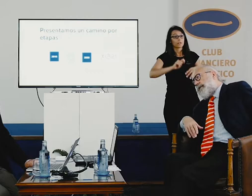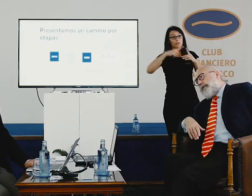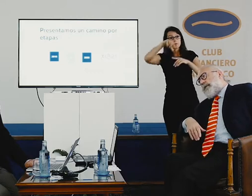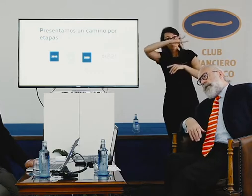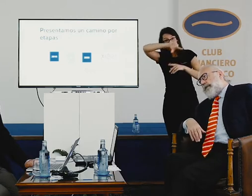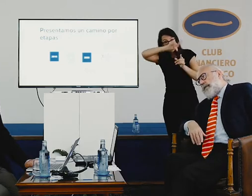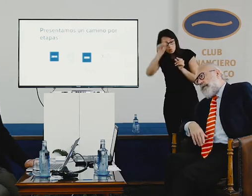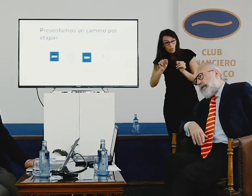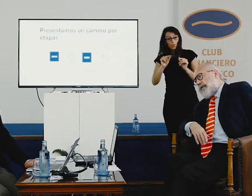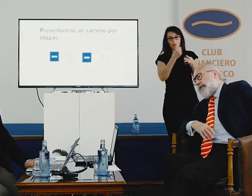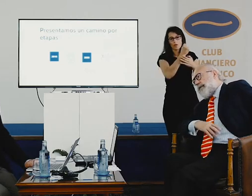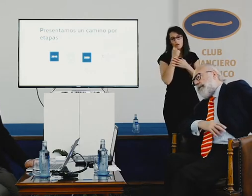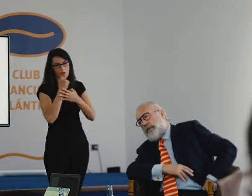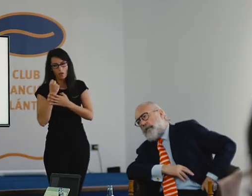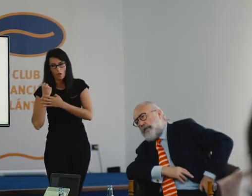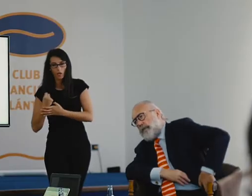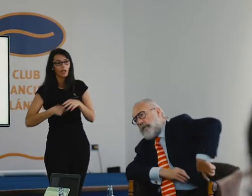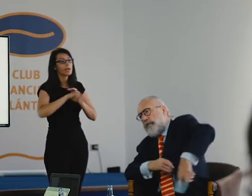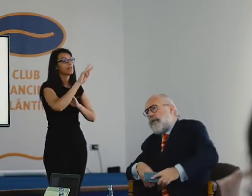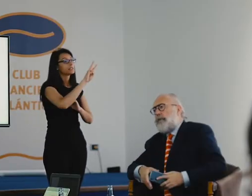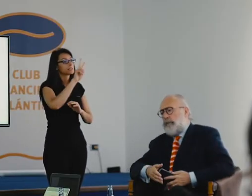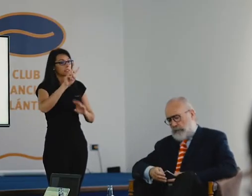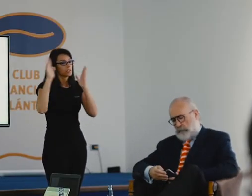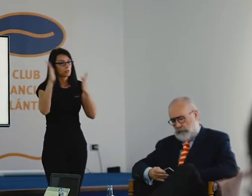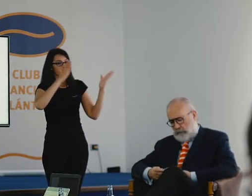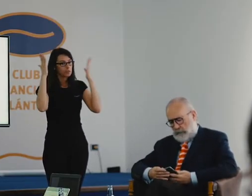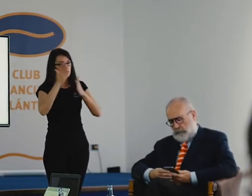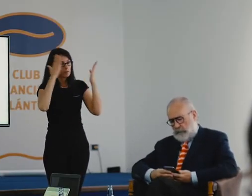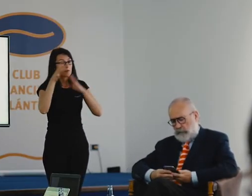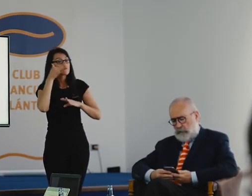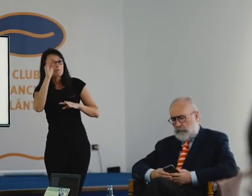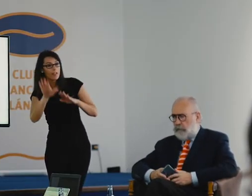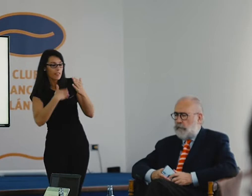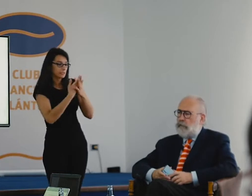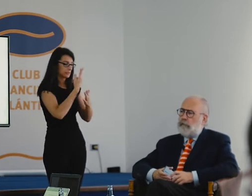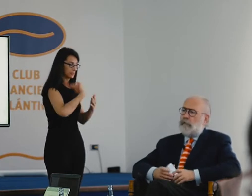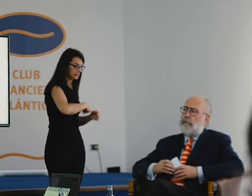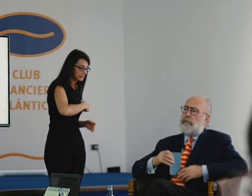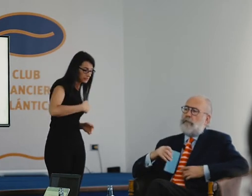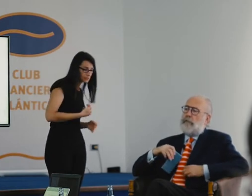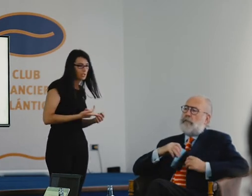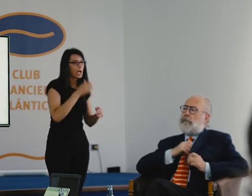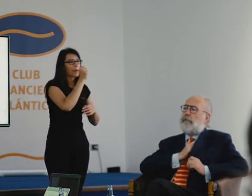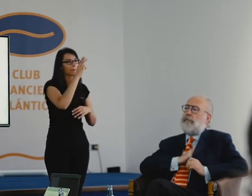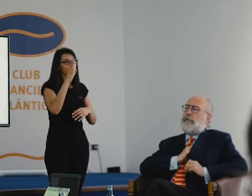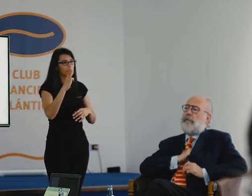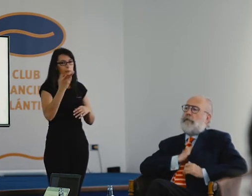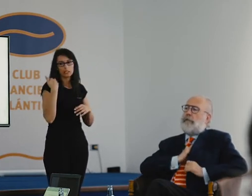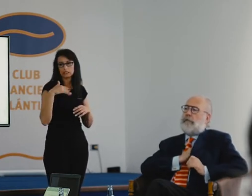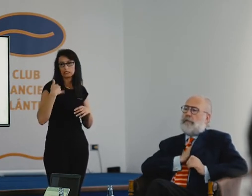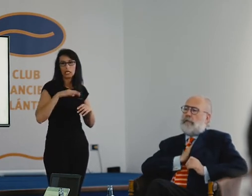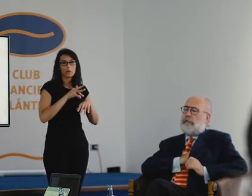Hicimos el camino en 32 etapas, de Roncesvalles a Santiago, con gente muy diversa, de todo tipo, y utilizando tecnología que había en aquel tiempo.